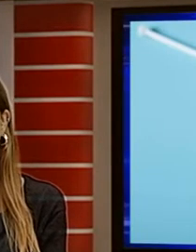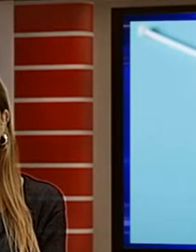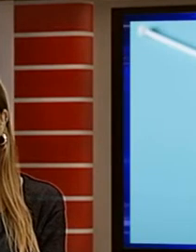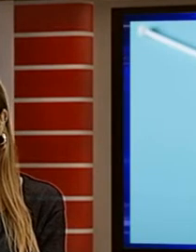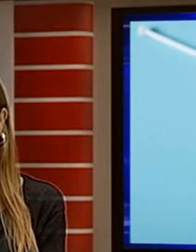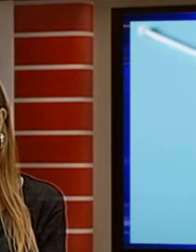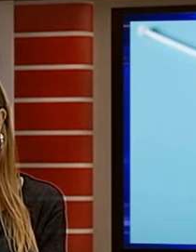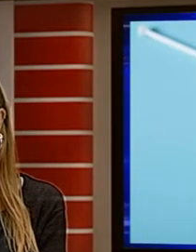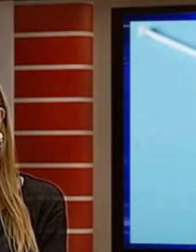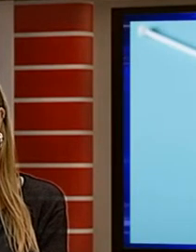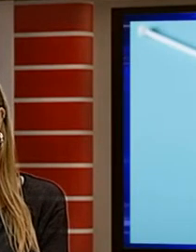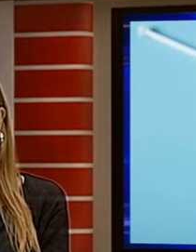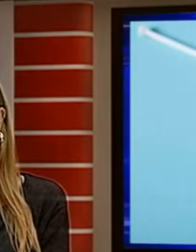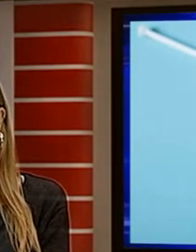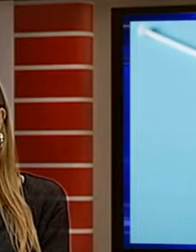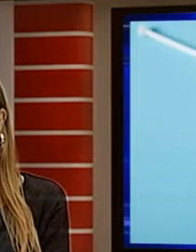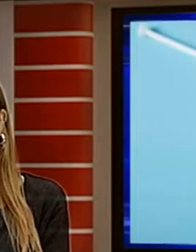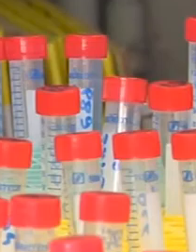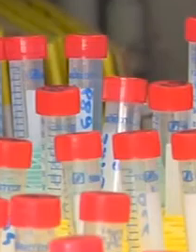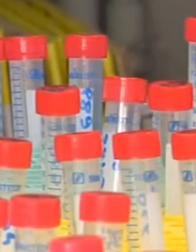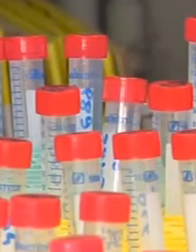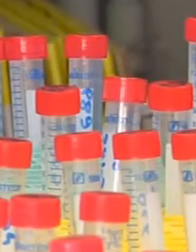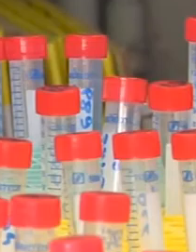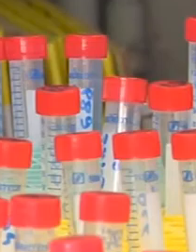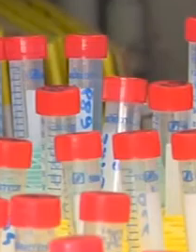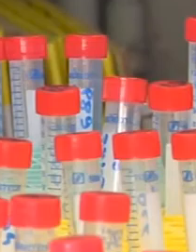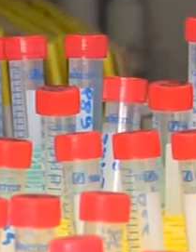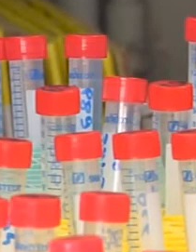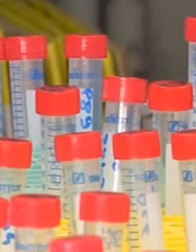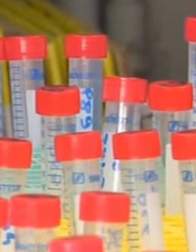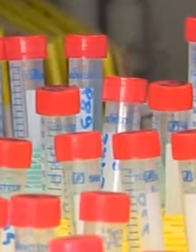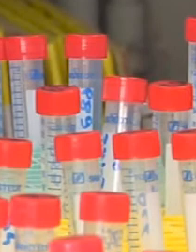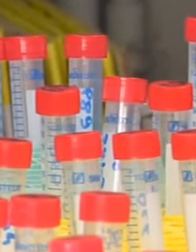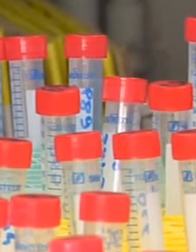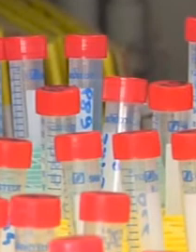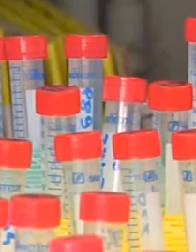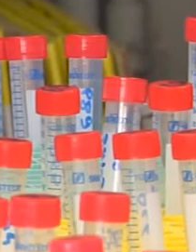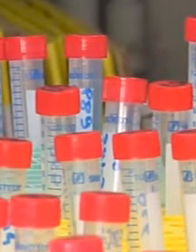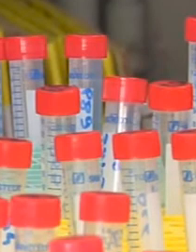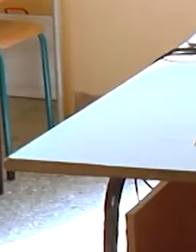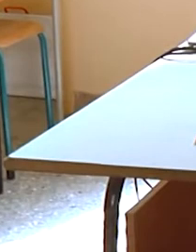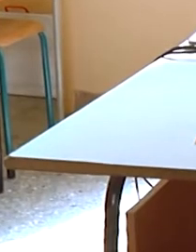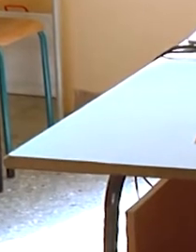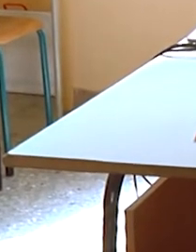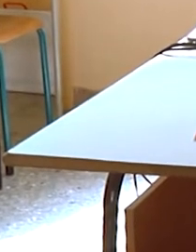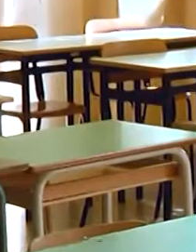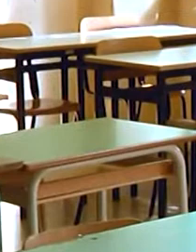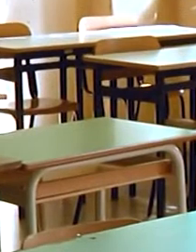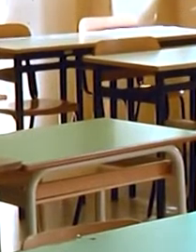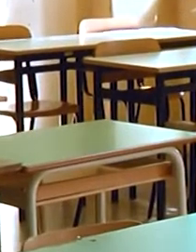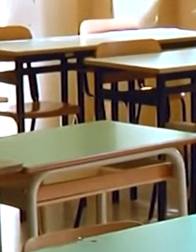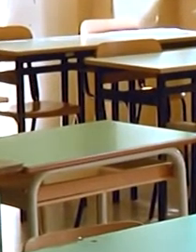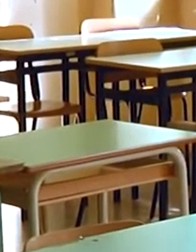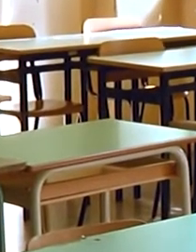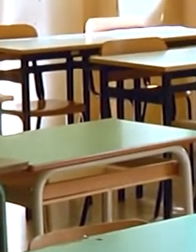mestre e uno a milano i contagi aumentano le scuole fanno fatica a coniugare la continuatività della didattica con